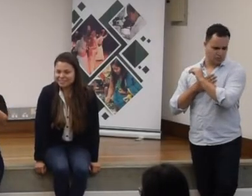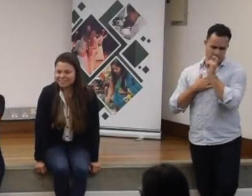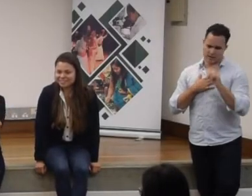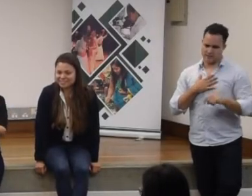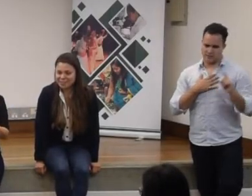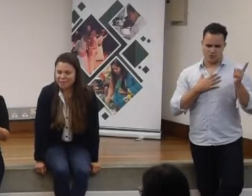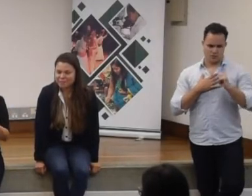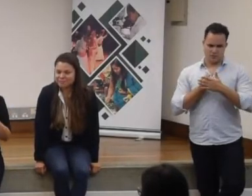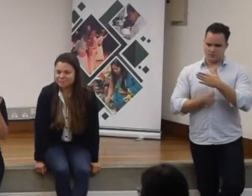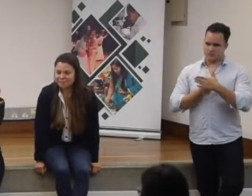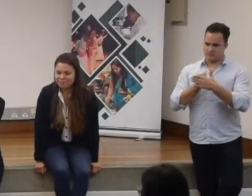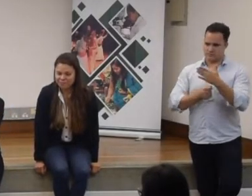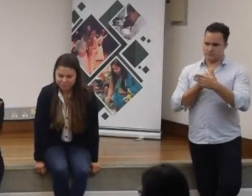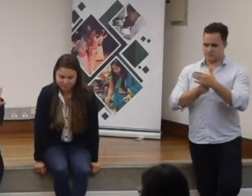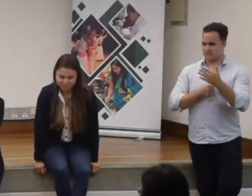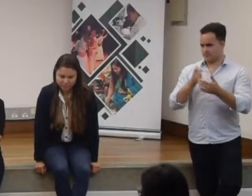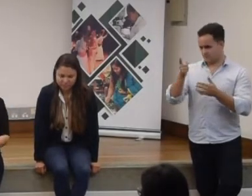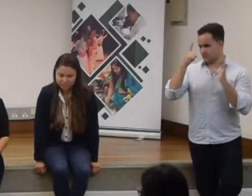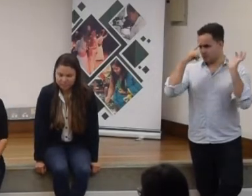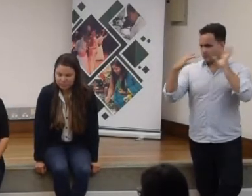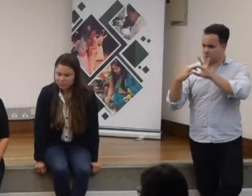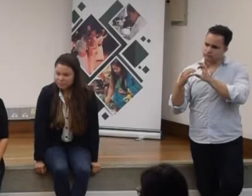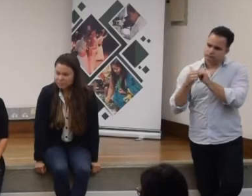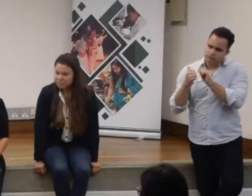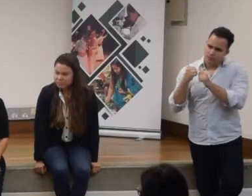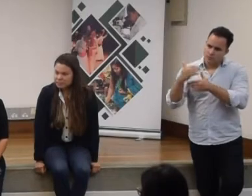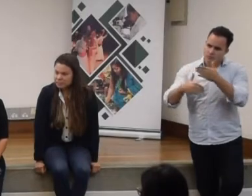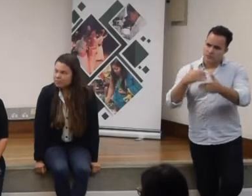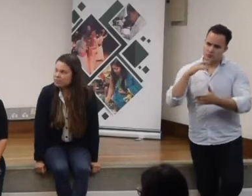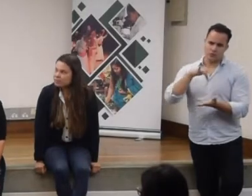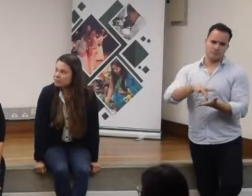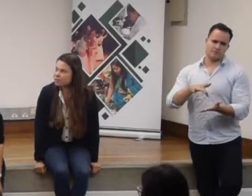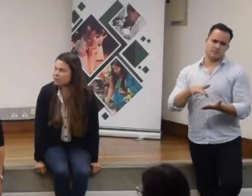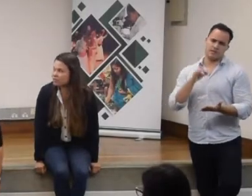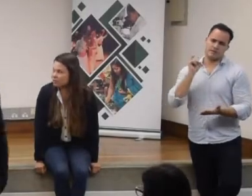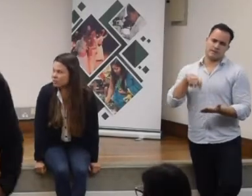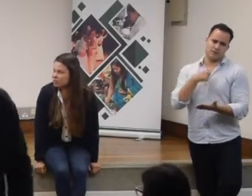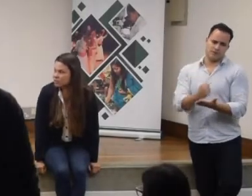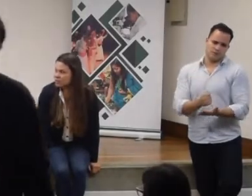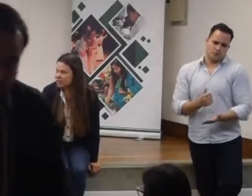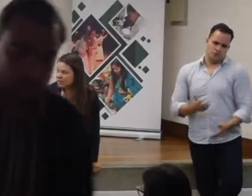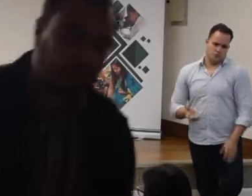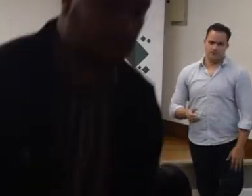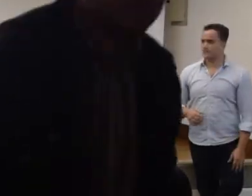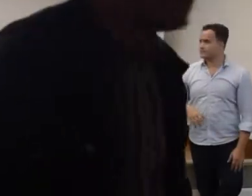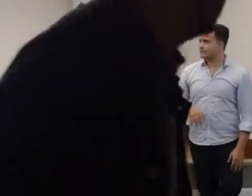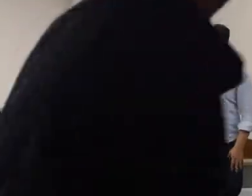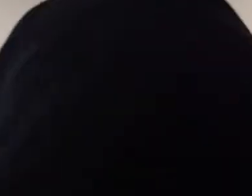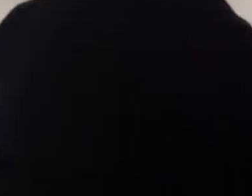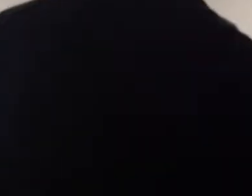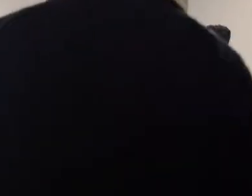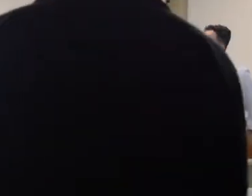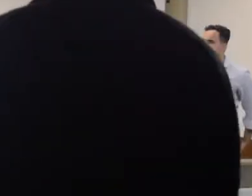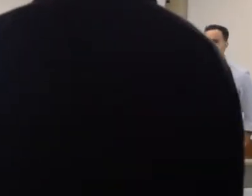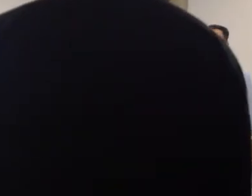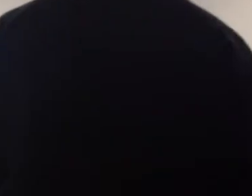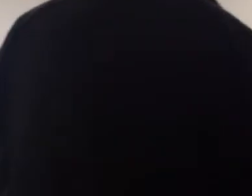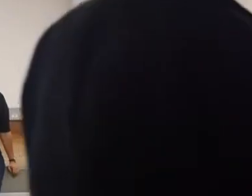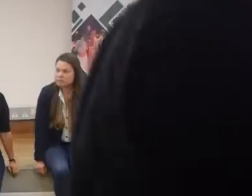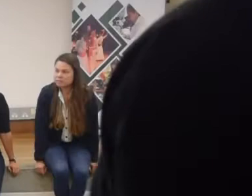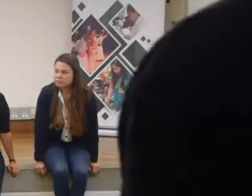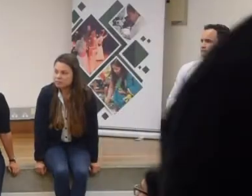Y hay que encontrar otras formas de seguirle la pista pues al proceso. ¿Dónde nos vemos? Nosotros les